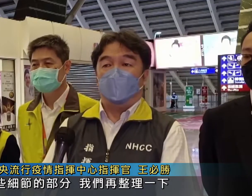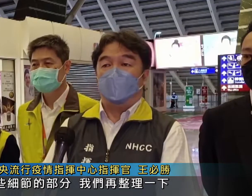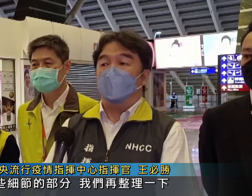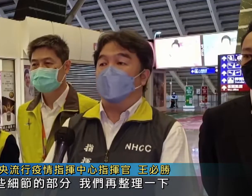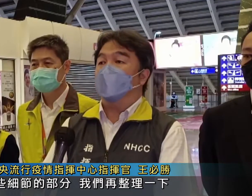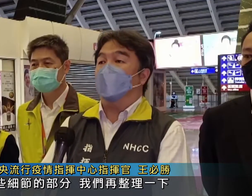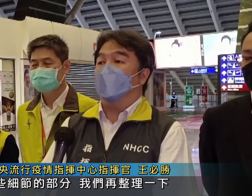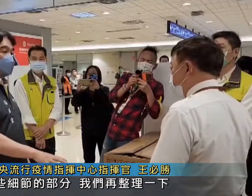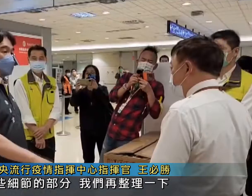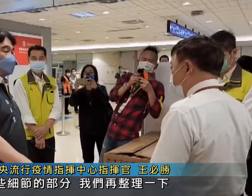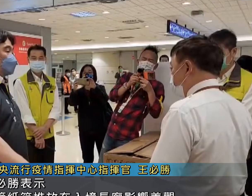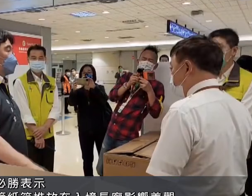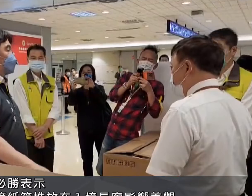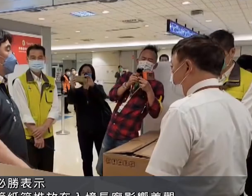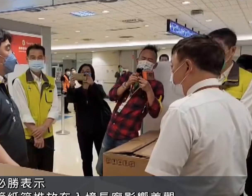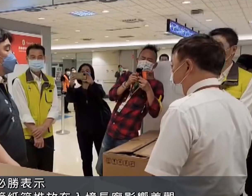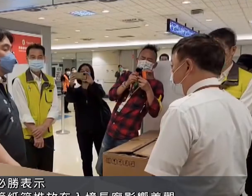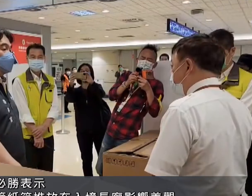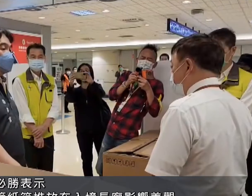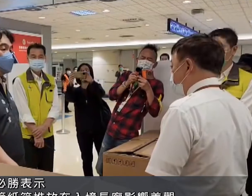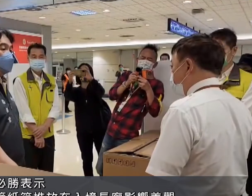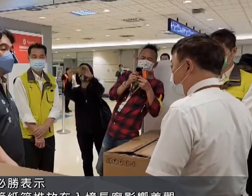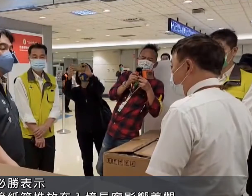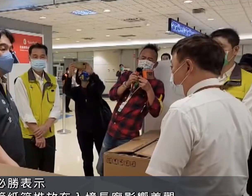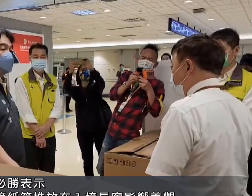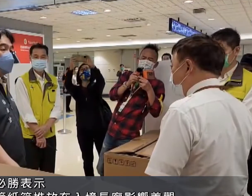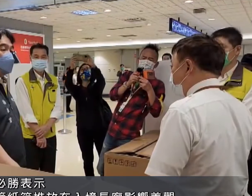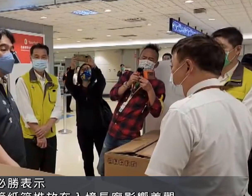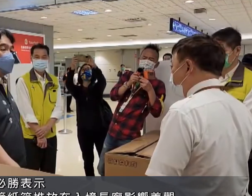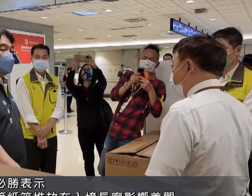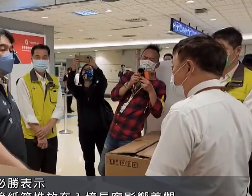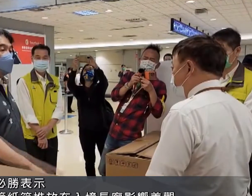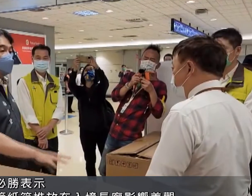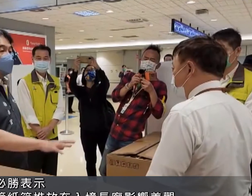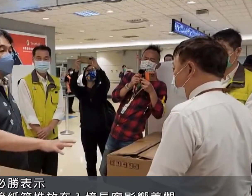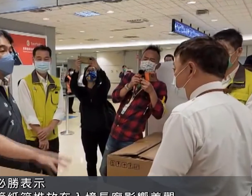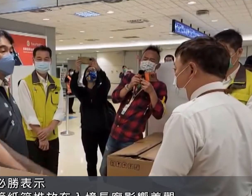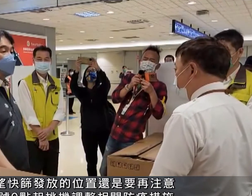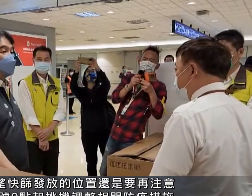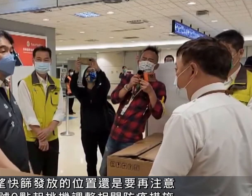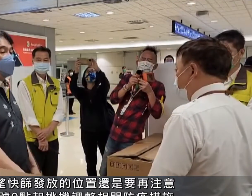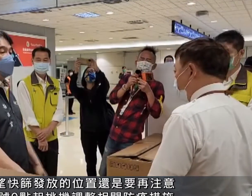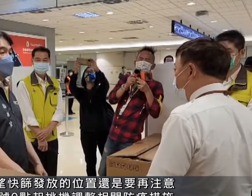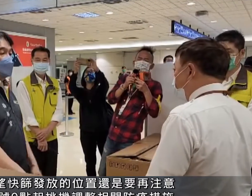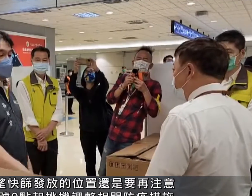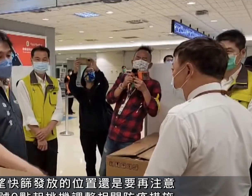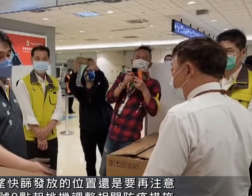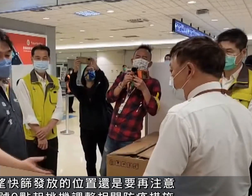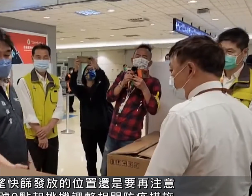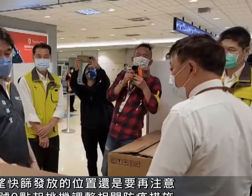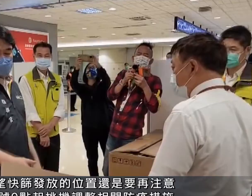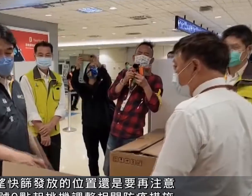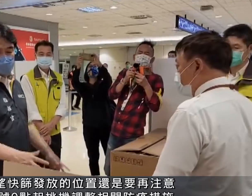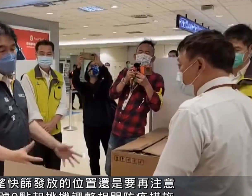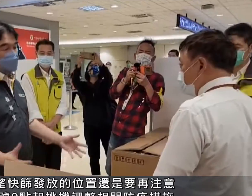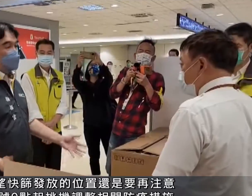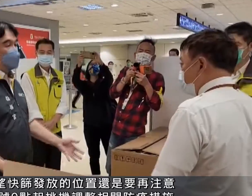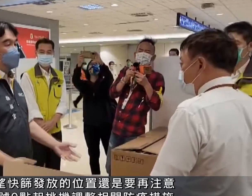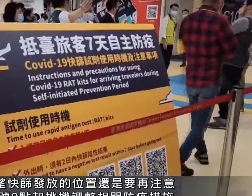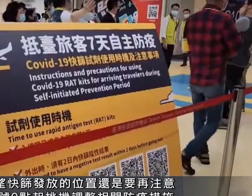整理一下。 王必胜表示，快筛纸箱堆放在入境长廊影响美观，希望快筛发放的位置还是要再注意。